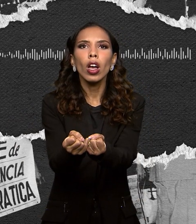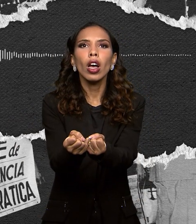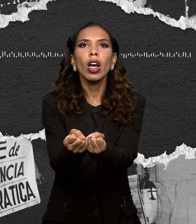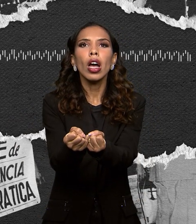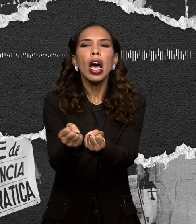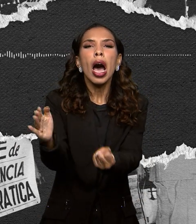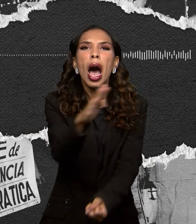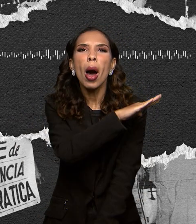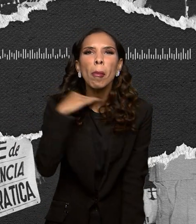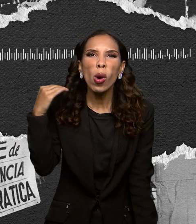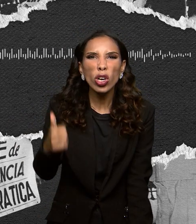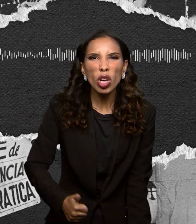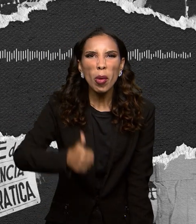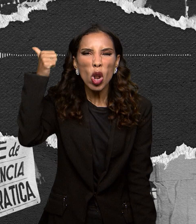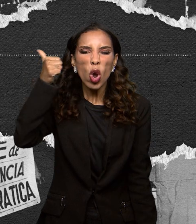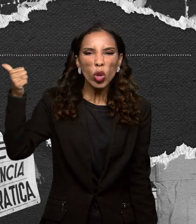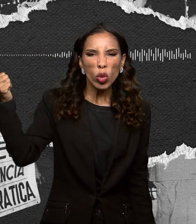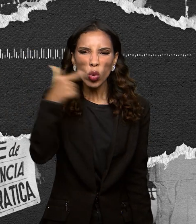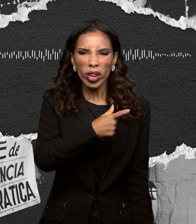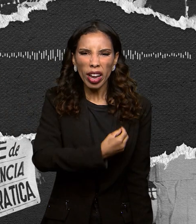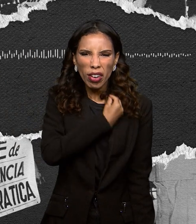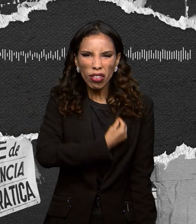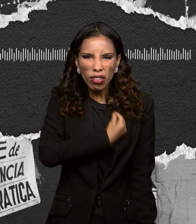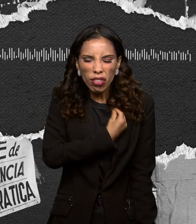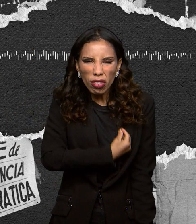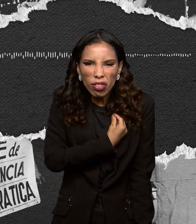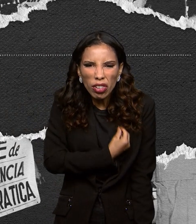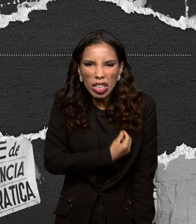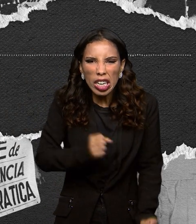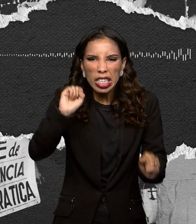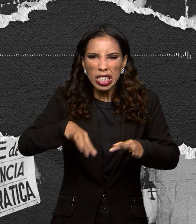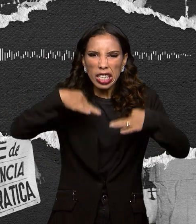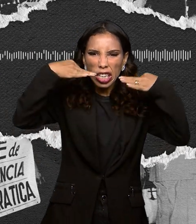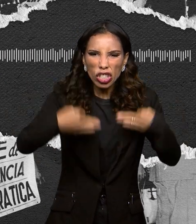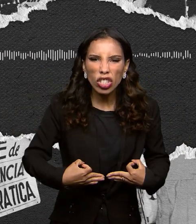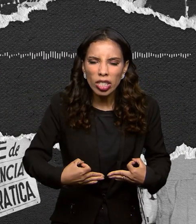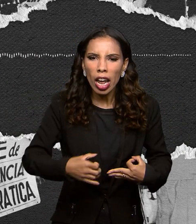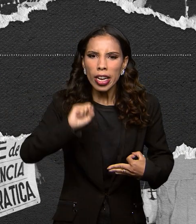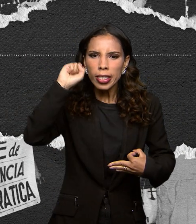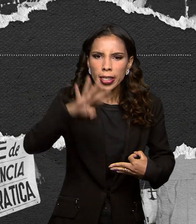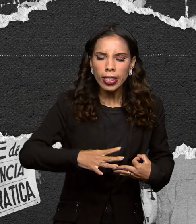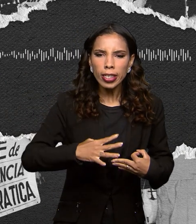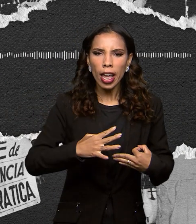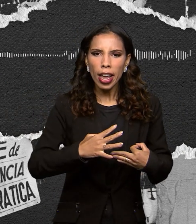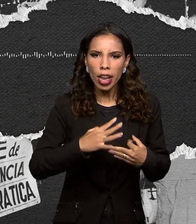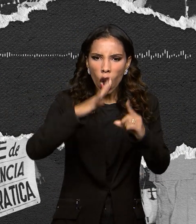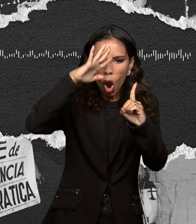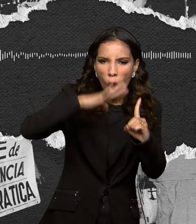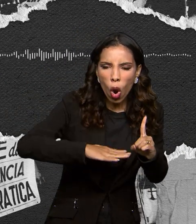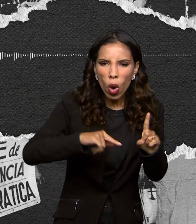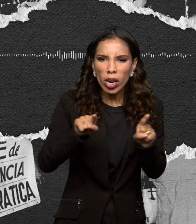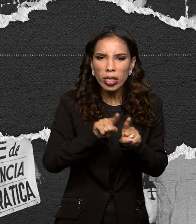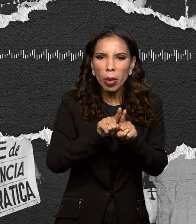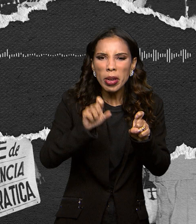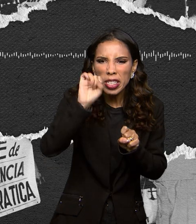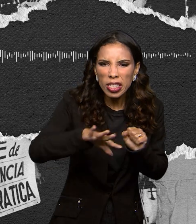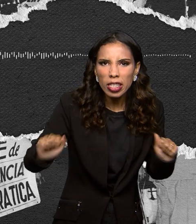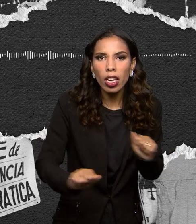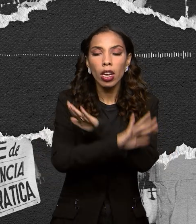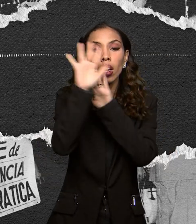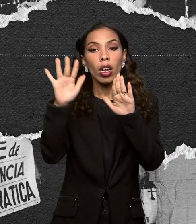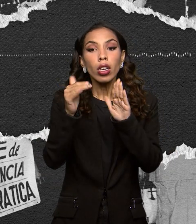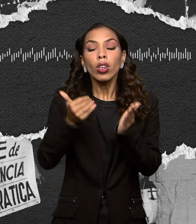do que a vida sem honra, sem dignidade e sem glória. Esse era o começo da campanha